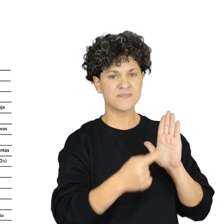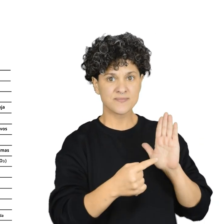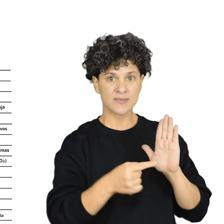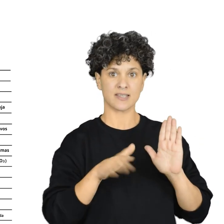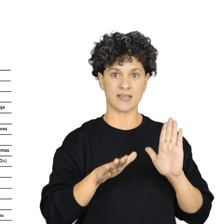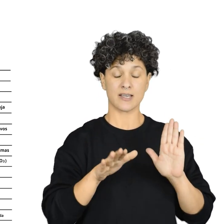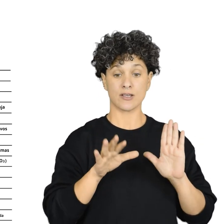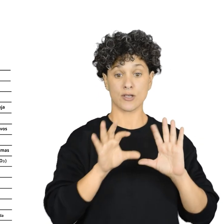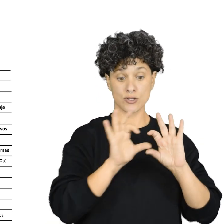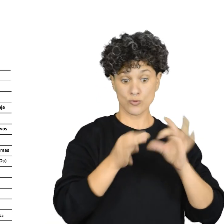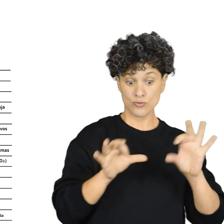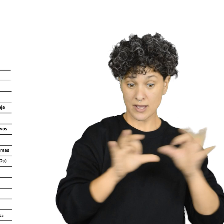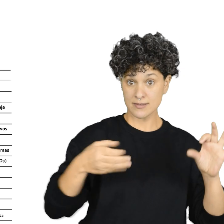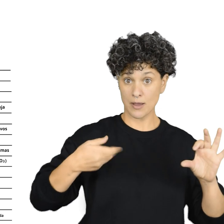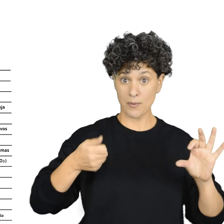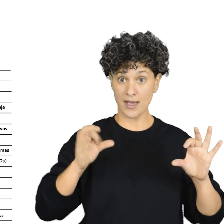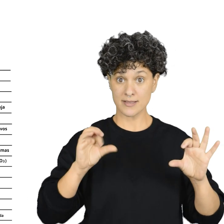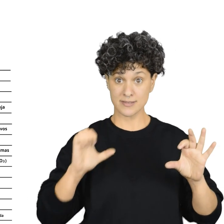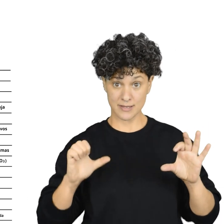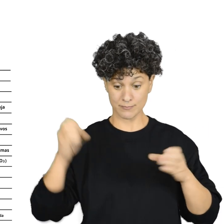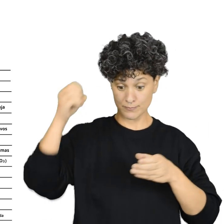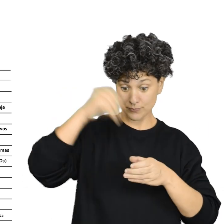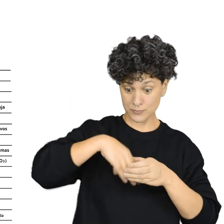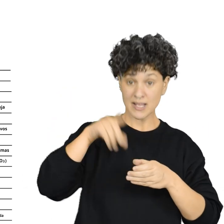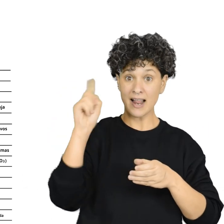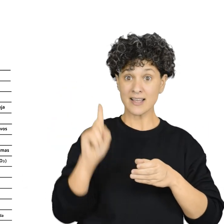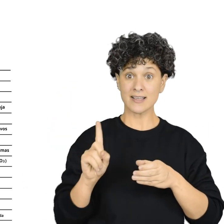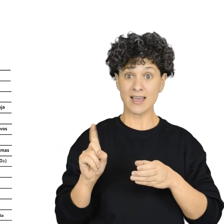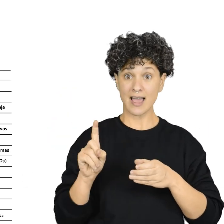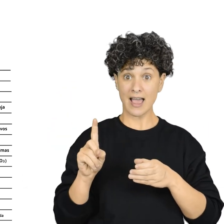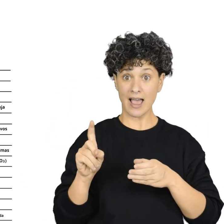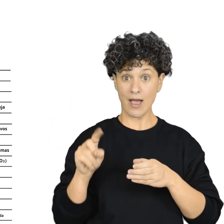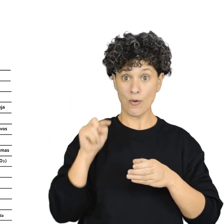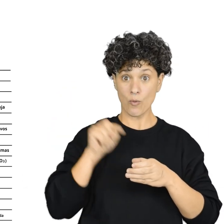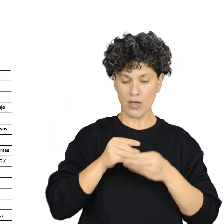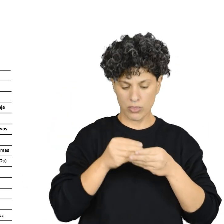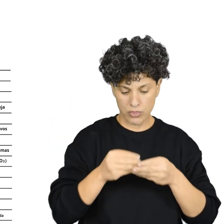cuando se disuelve una base en agua el valor de pH de las soluciones mayor que 7